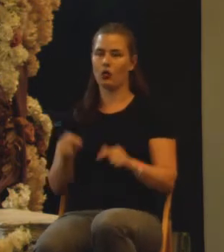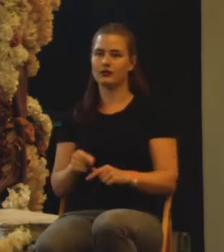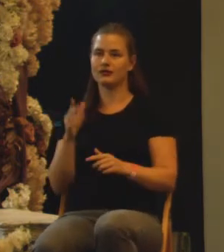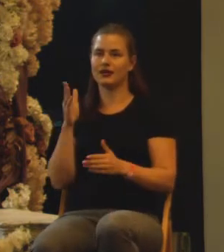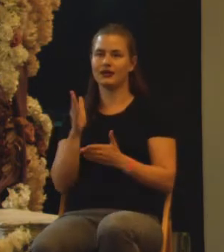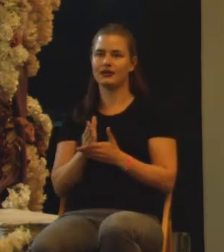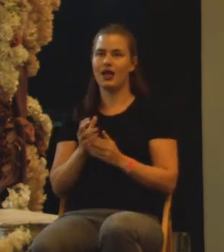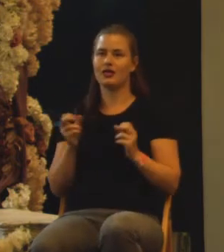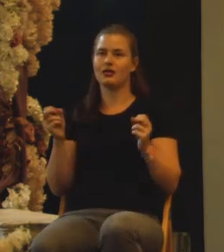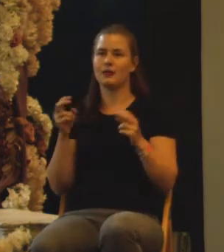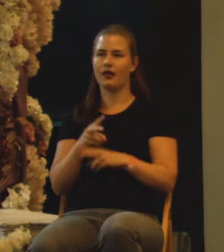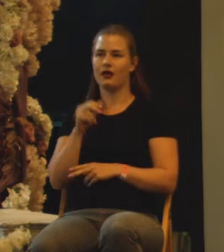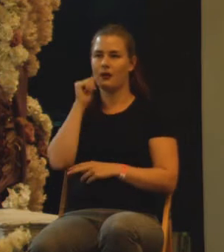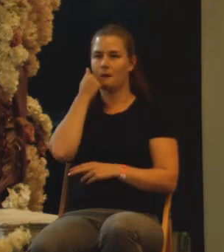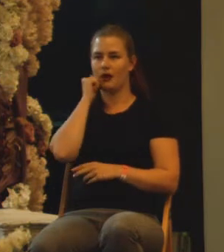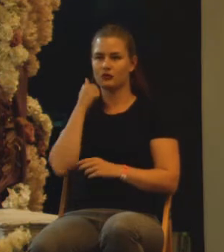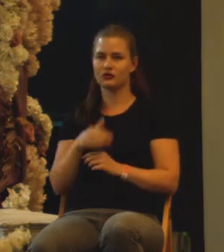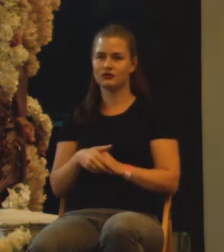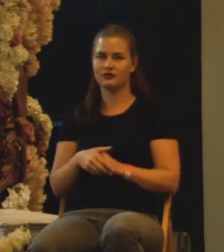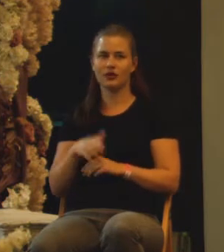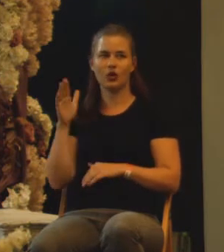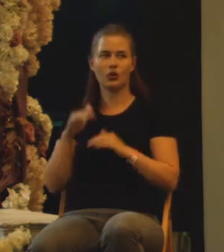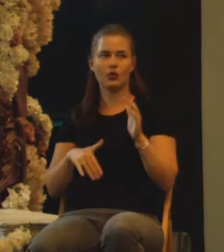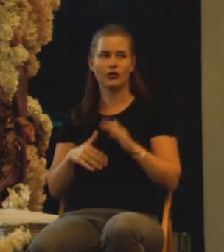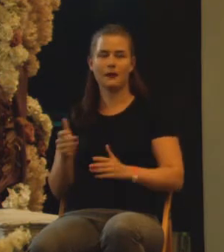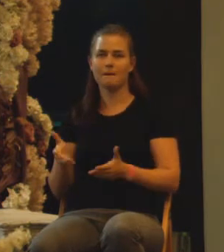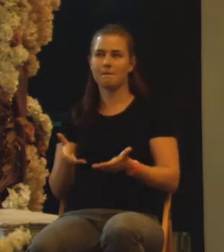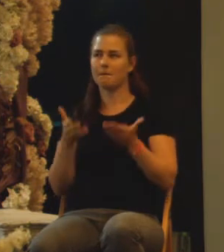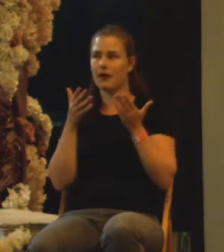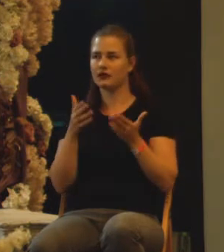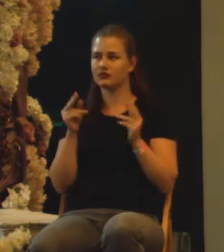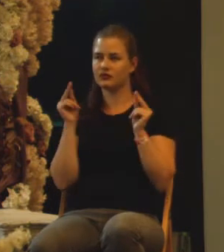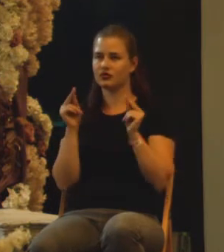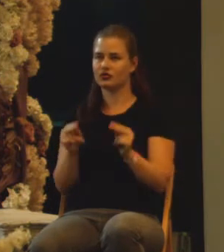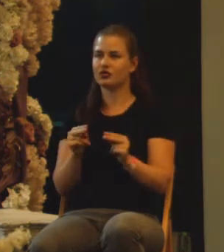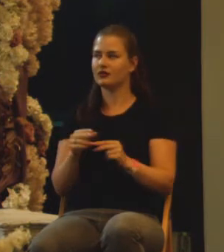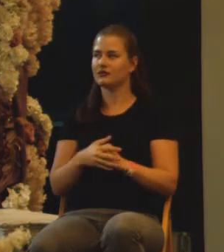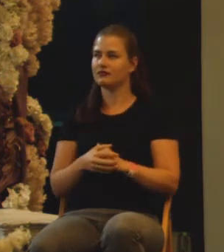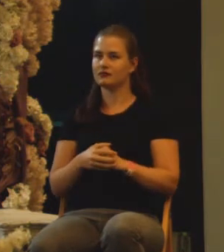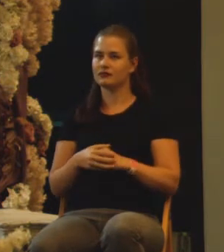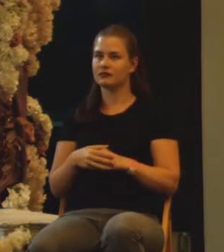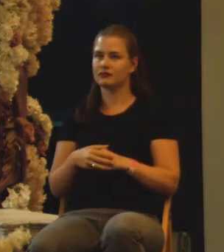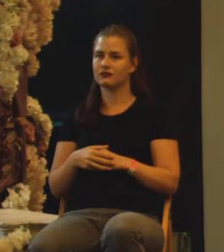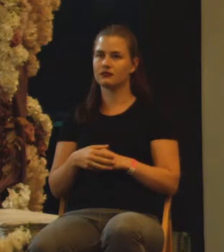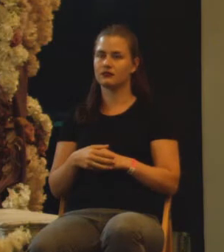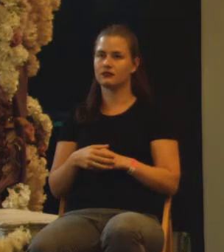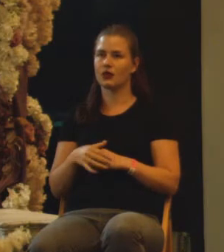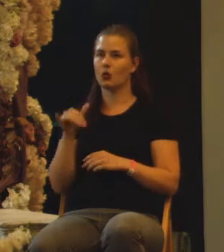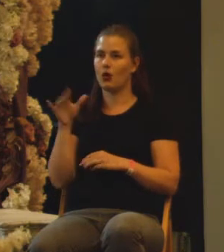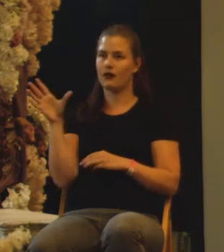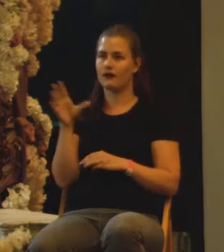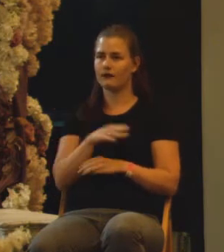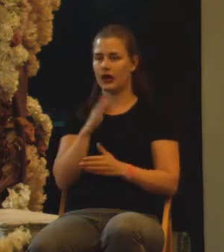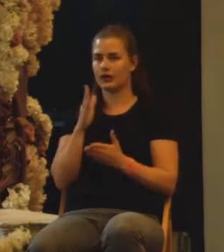зале специальная бабушка? Руки давайте поднимем. Честно. Смотрите, у всех